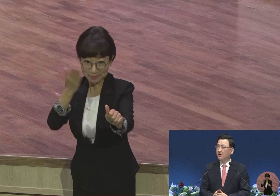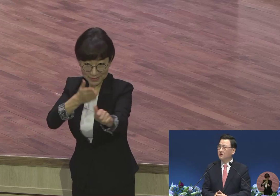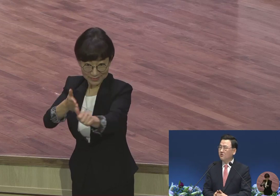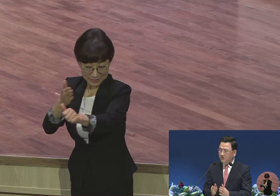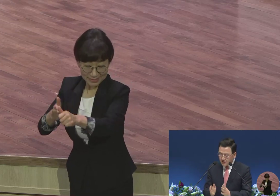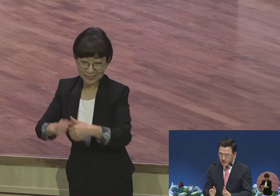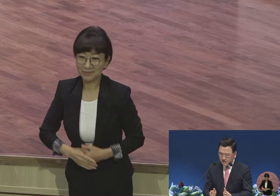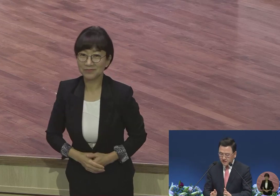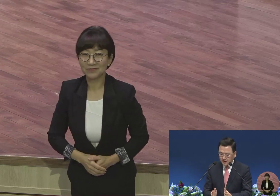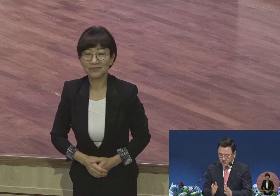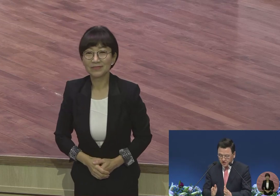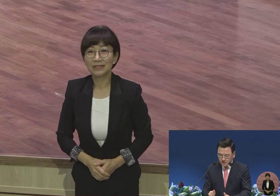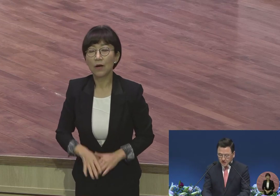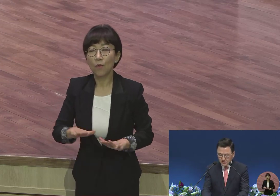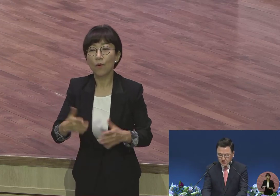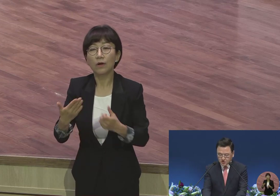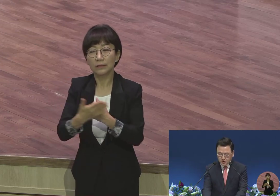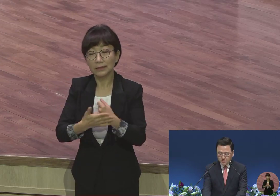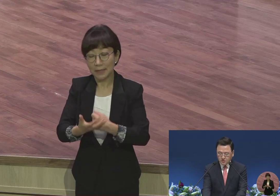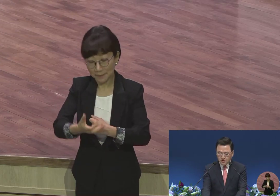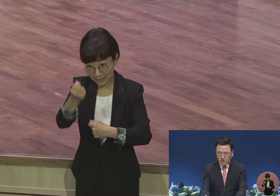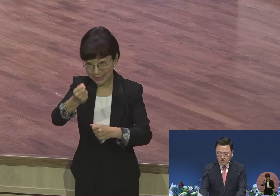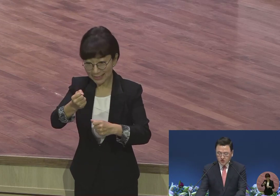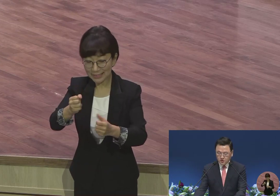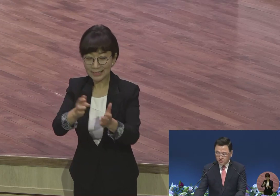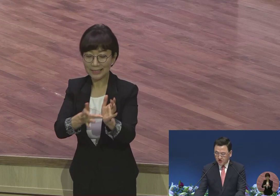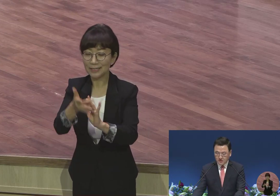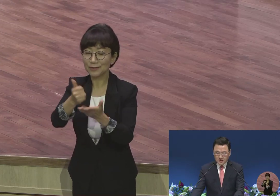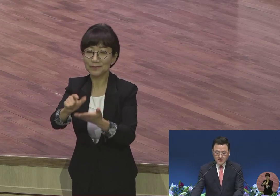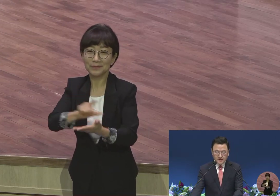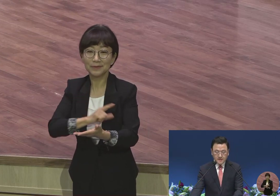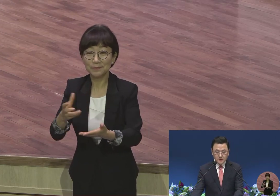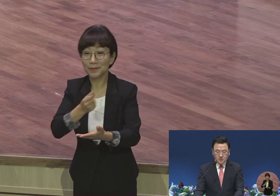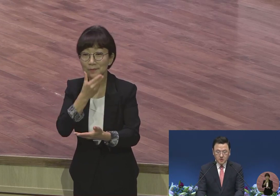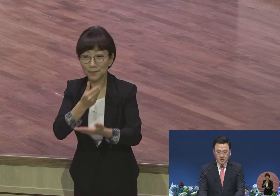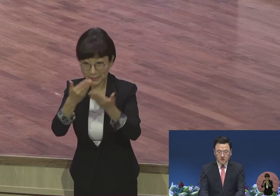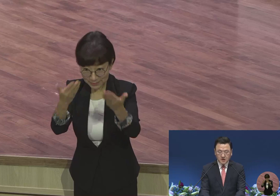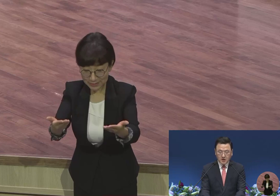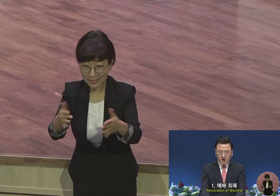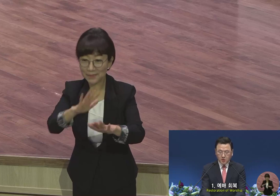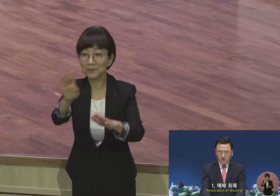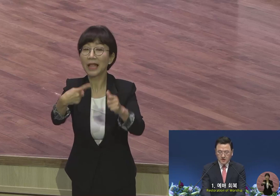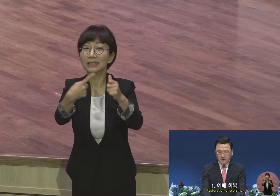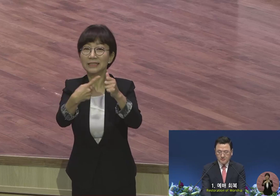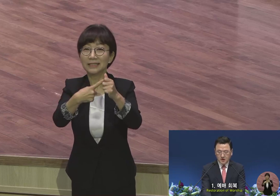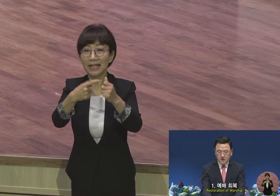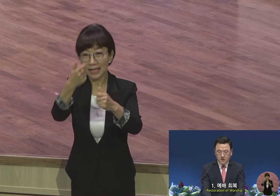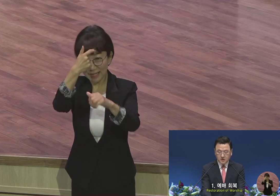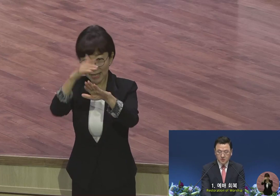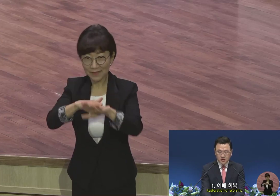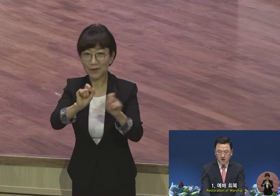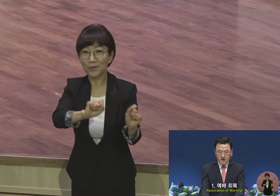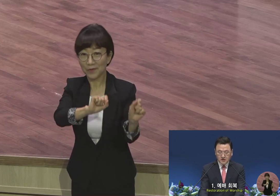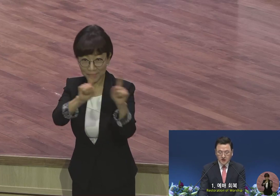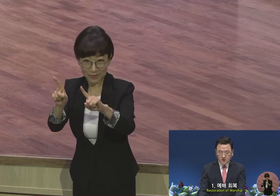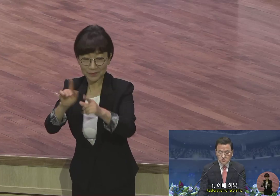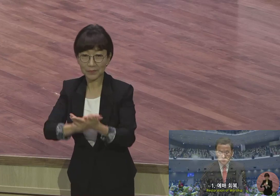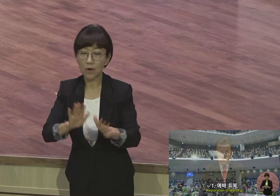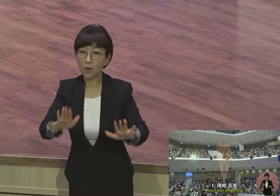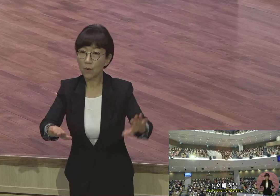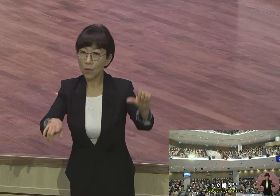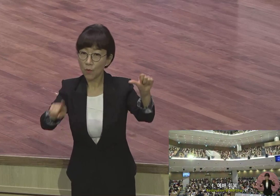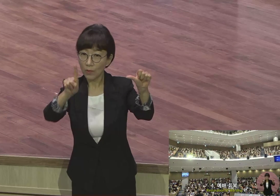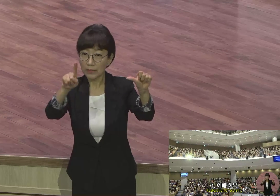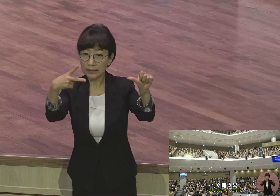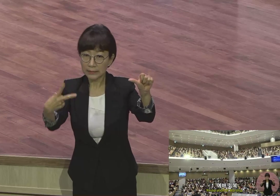예배 참석하시고 은혜 받는 여러분 되기를 예수 그리스도의 이름으로 축복합니다. 첫 번째입니다. 예배 회복입니다. 1절 2절에 보니까